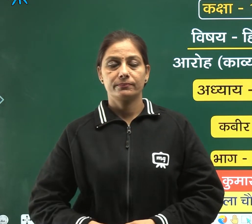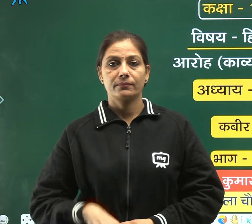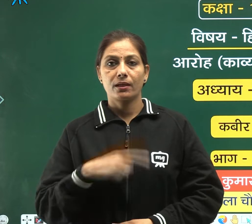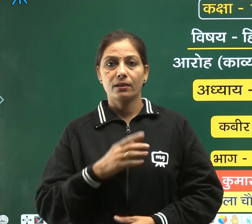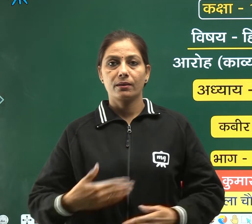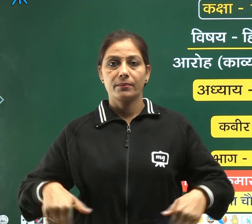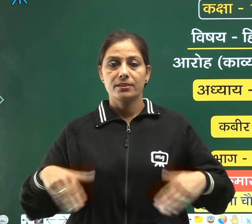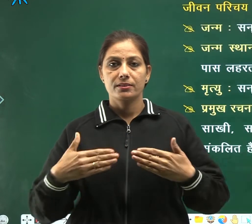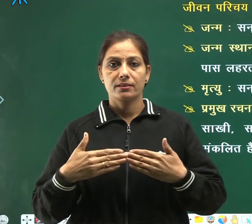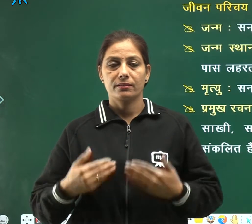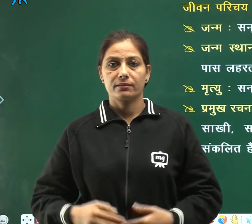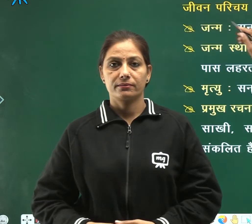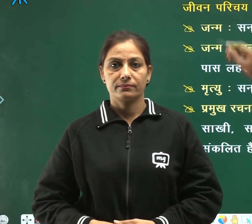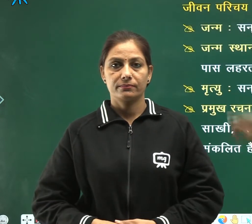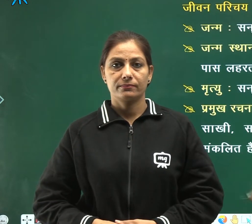इनका परिचय।